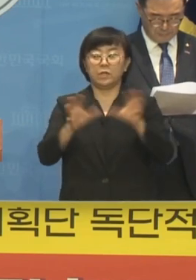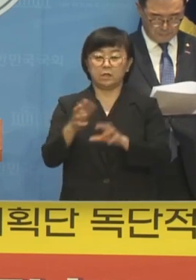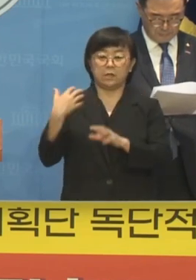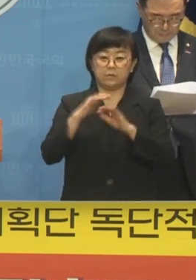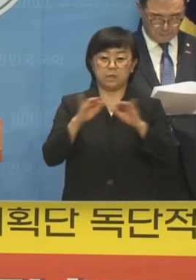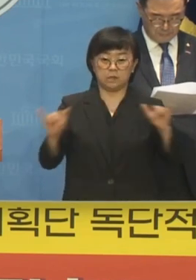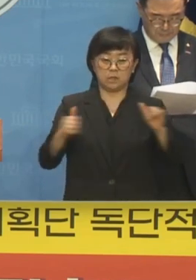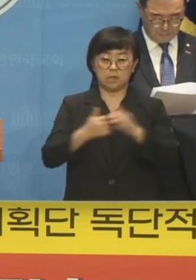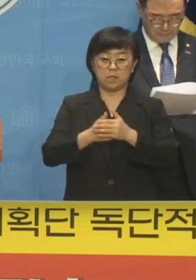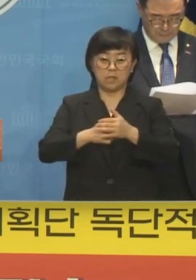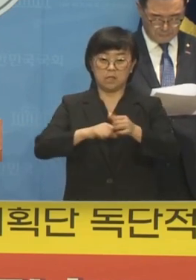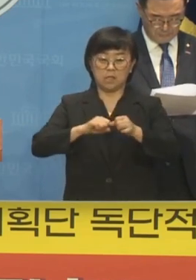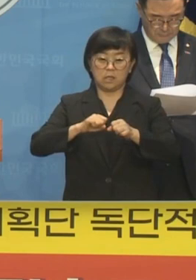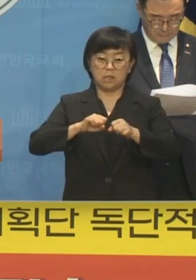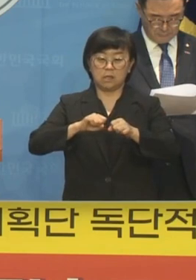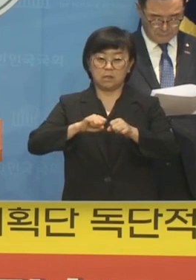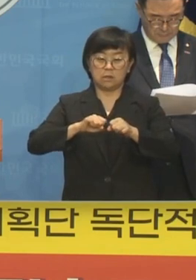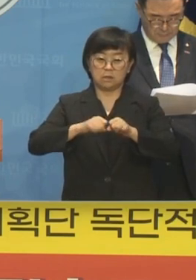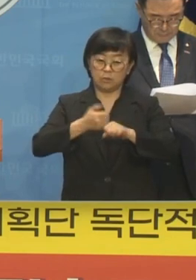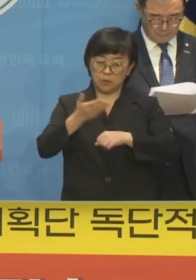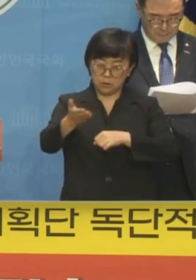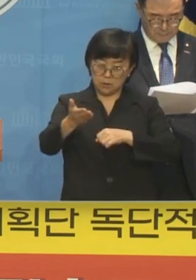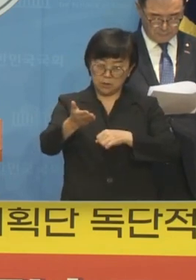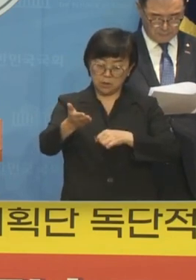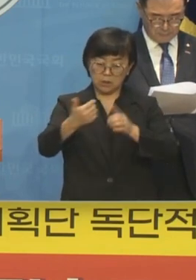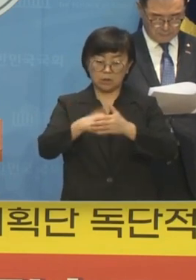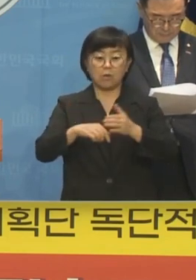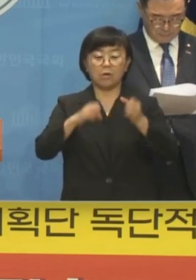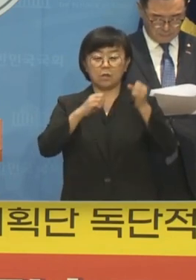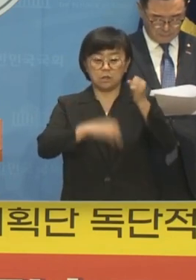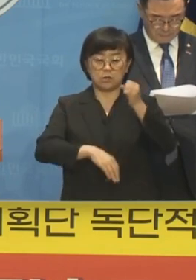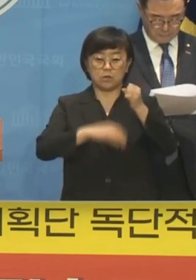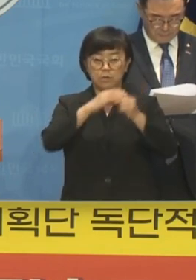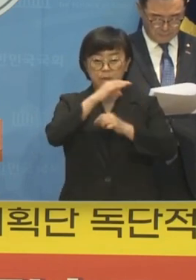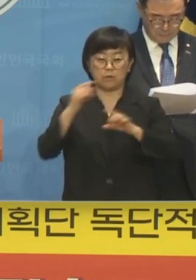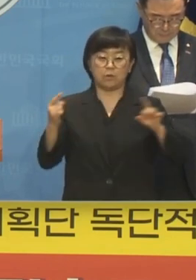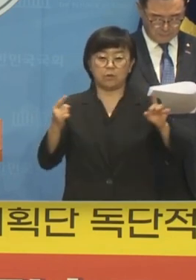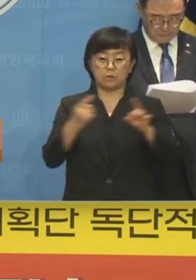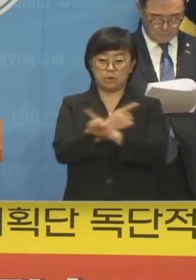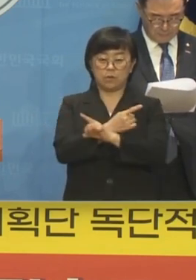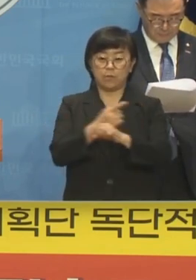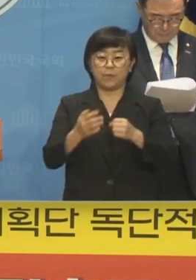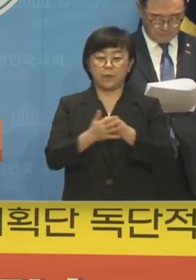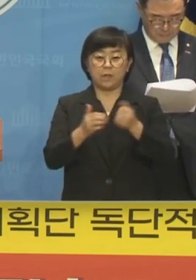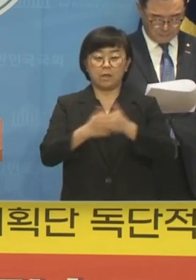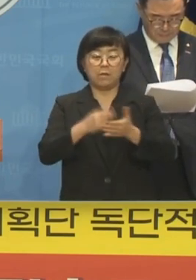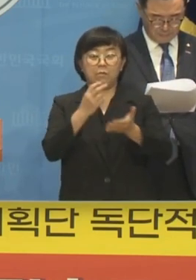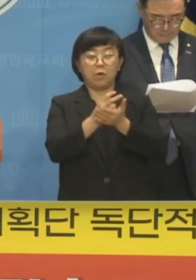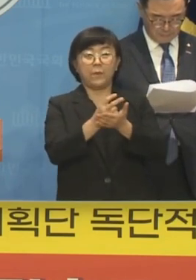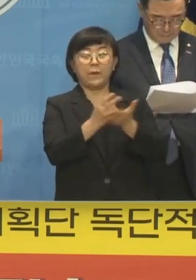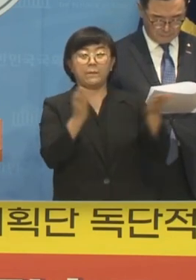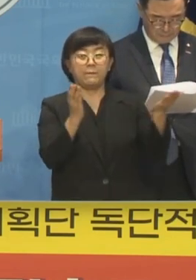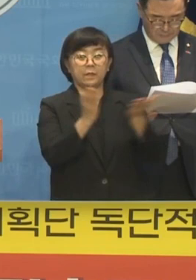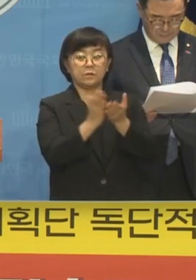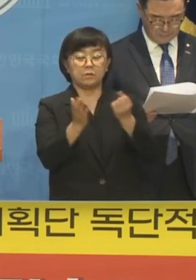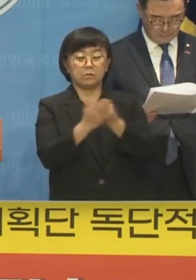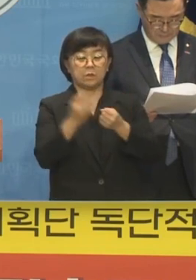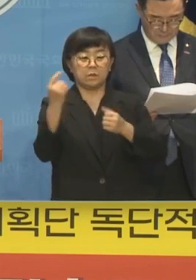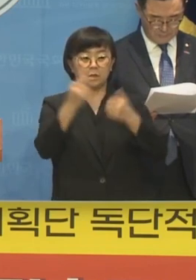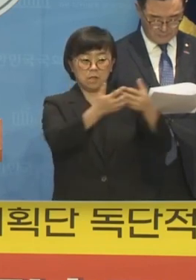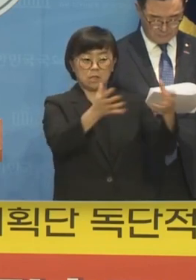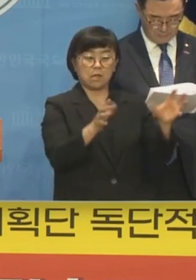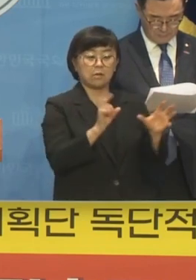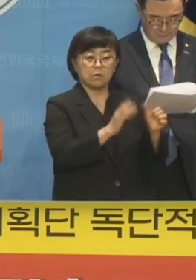담당자를 엄중하게 문책하여 행정부의 기조를 바로 세워주십시오. 법령에 따르면 기획단원